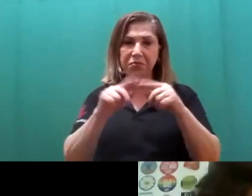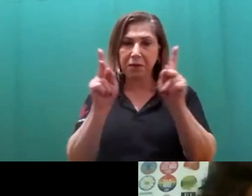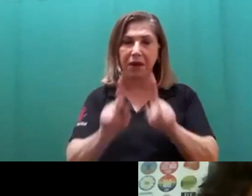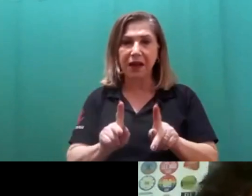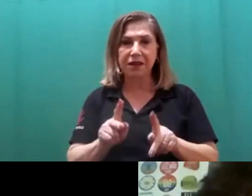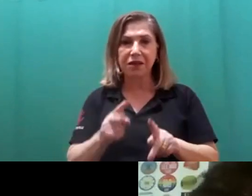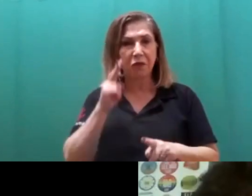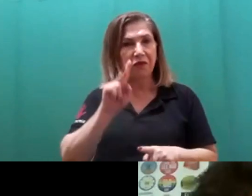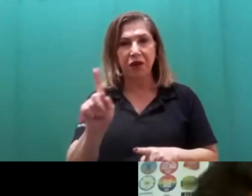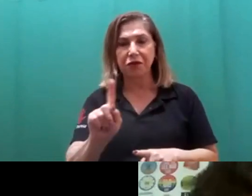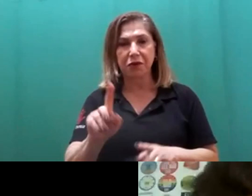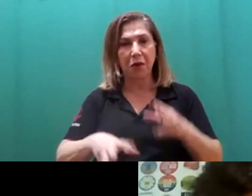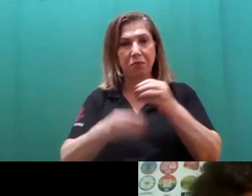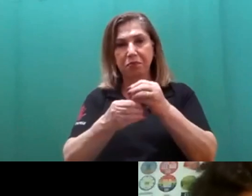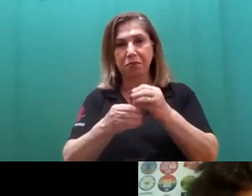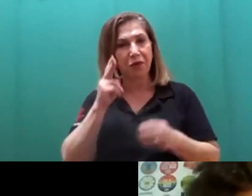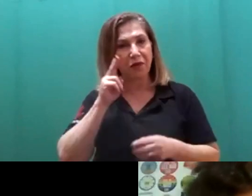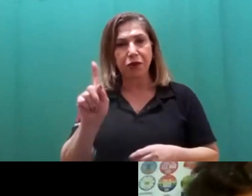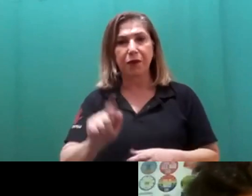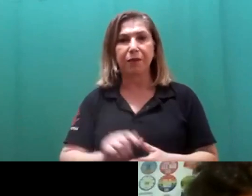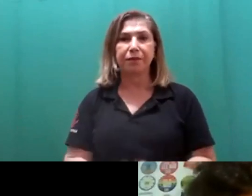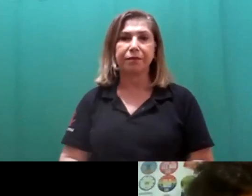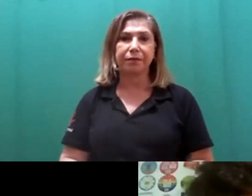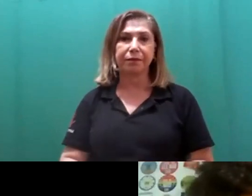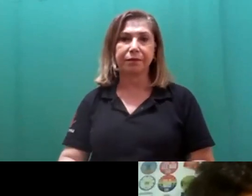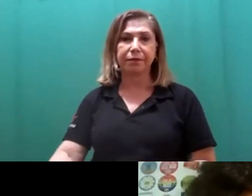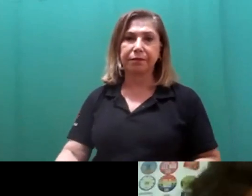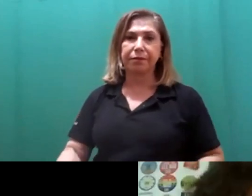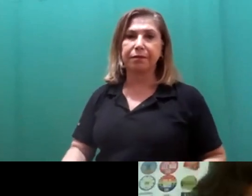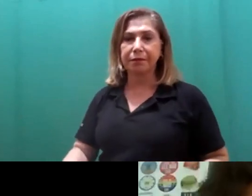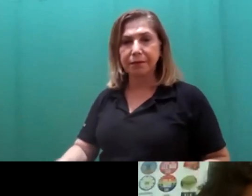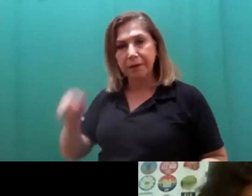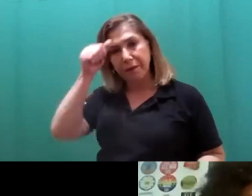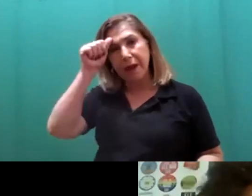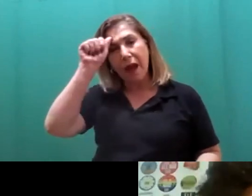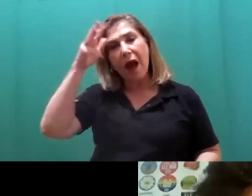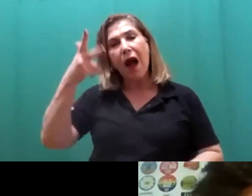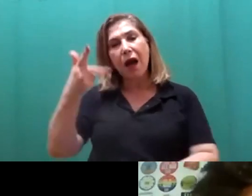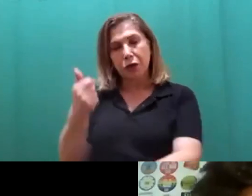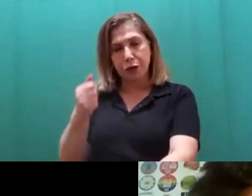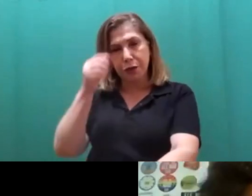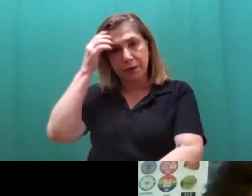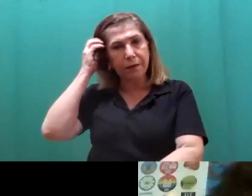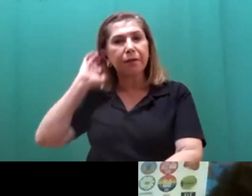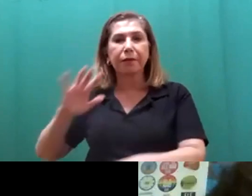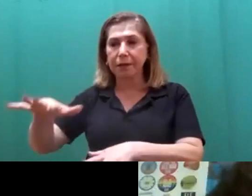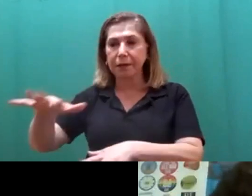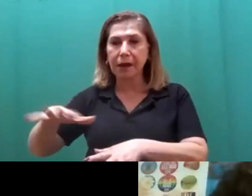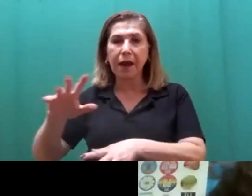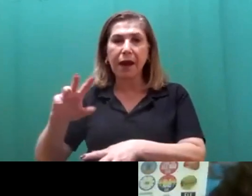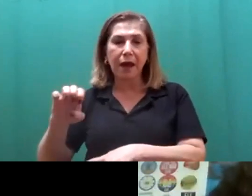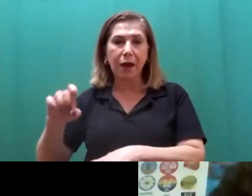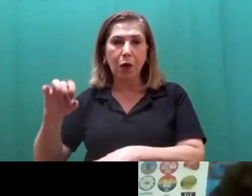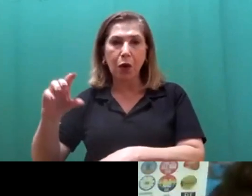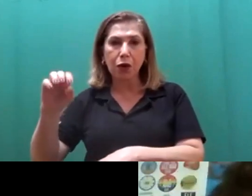pacífica e de complementariedade. Não enxergo. Acho que a agroecologia ela tem uma falha, e aí vamos olhar